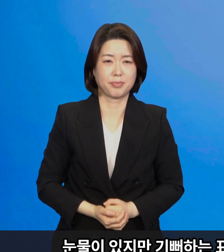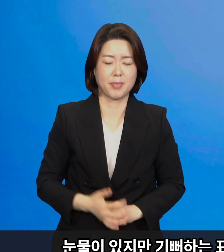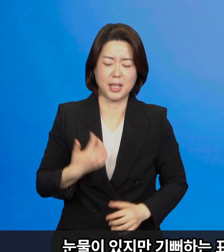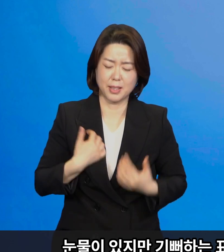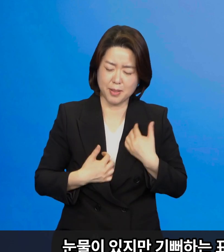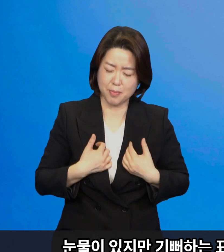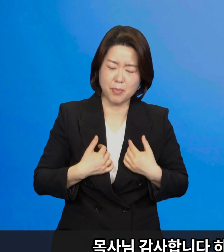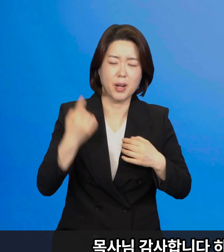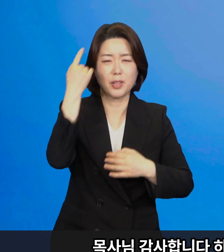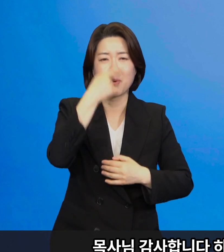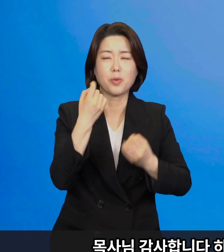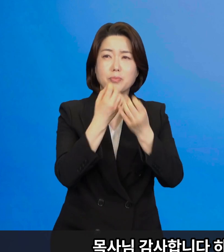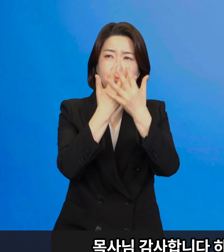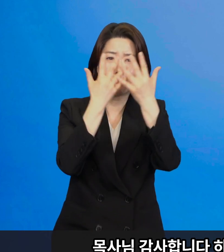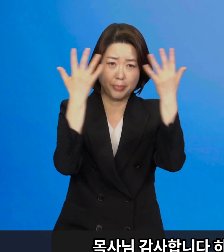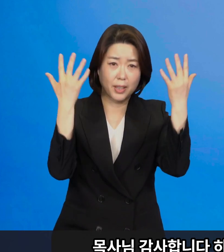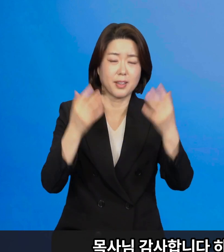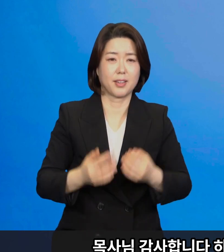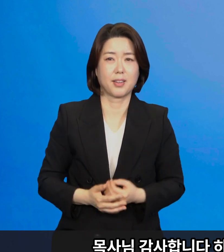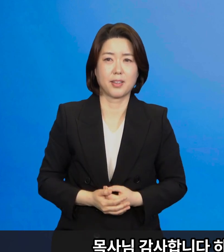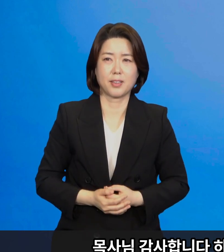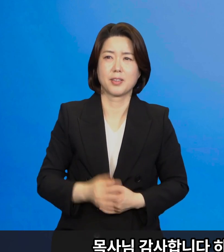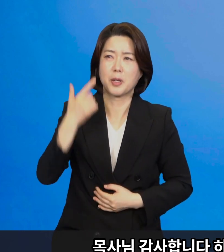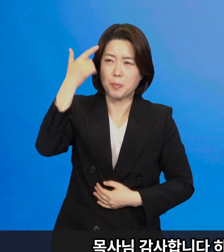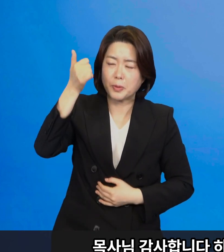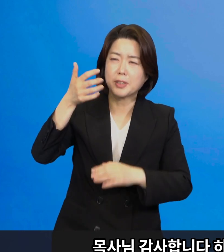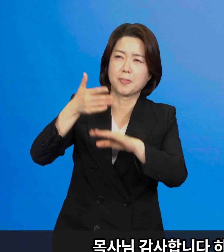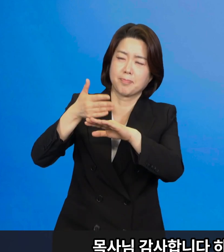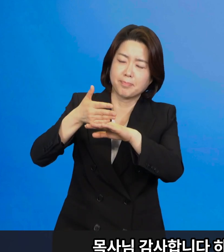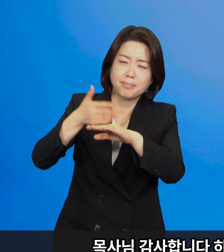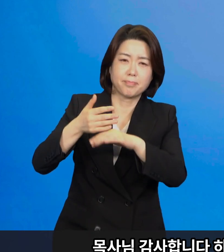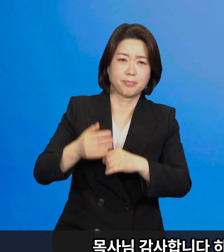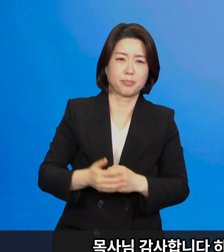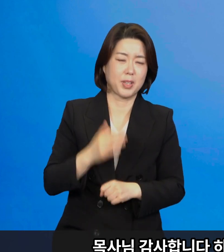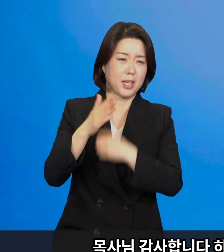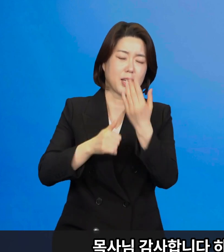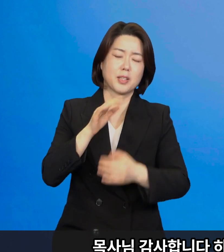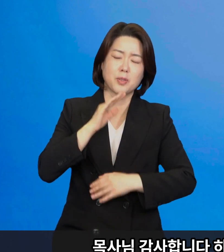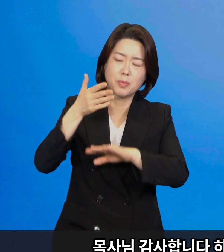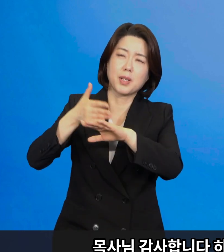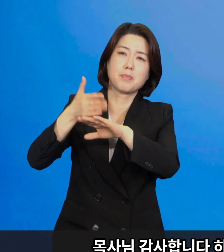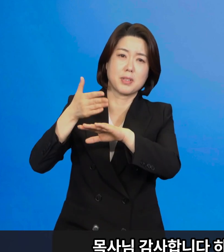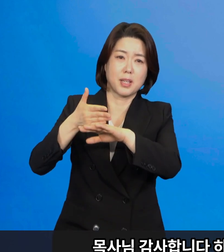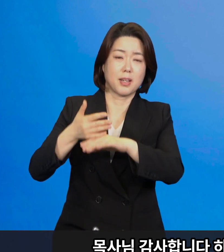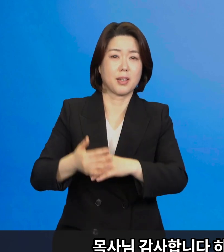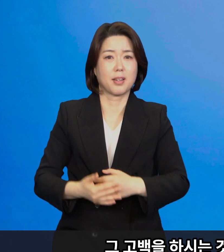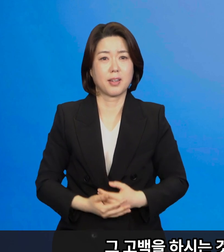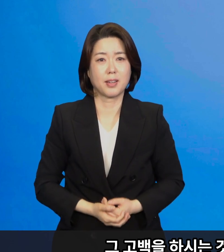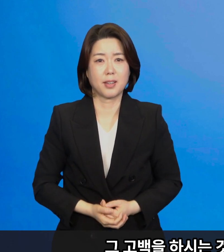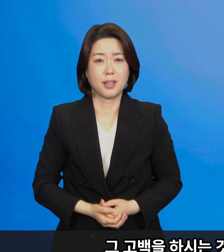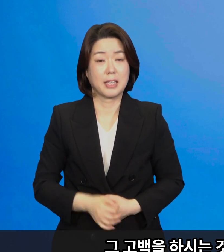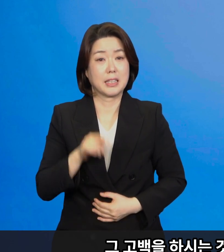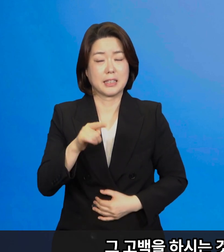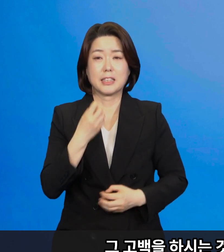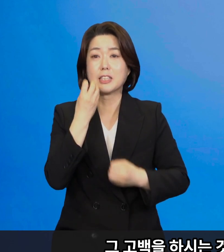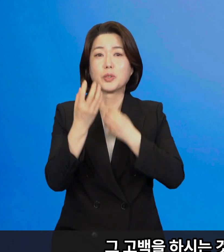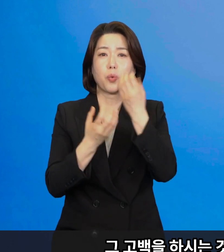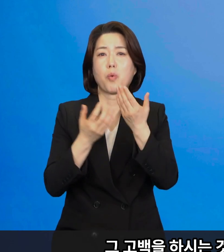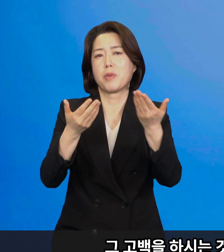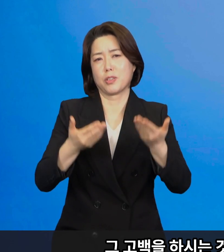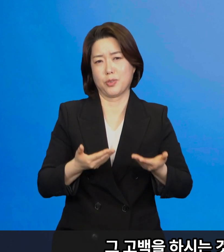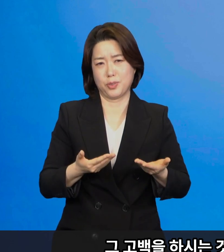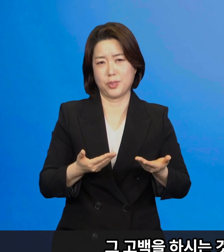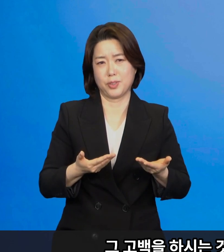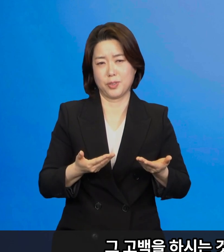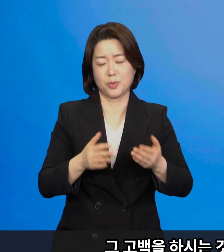기뻐하는 표정으로, 목사님 감사합니다, 하나님께 너무 감사합니다, 그 고백을 하시는